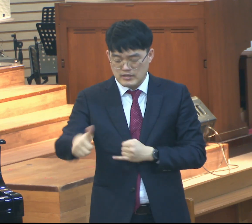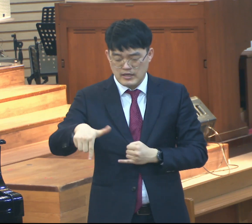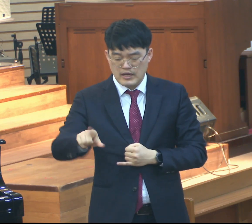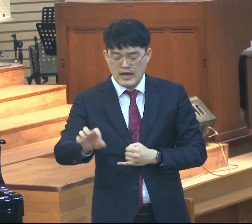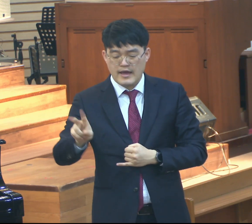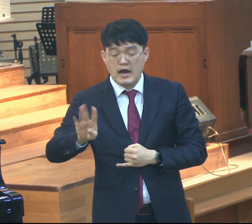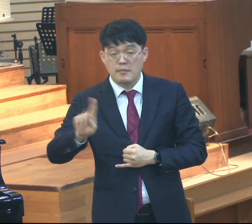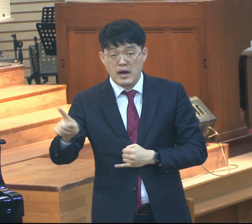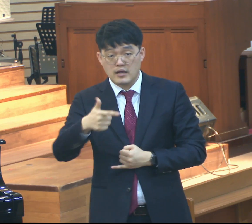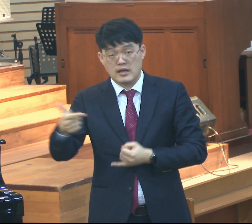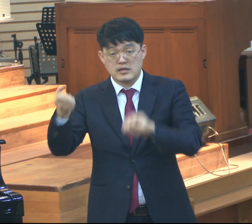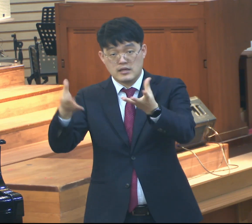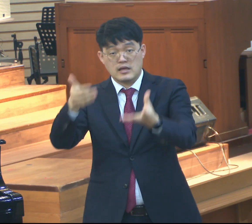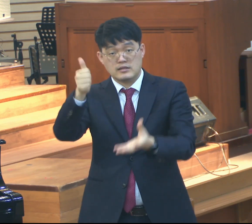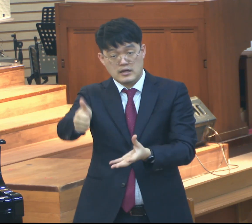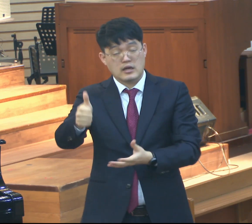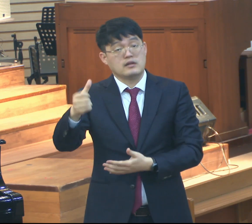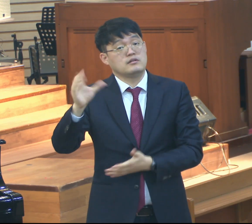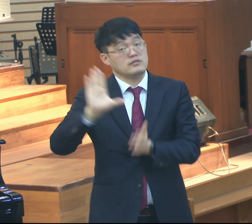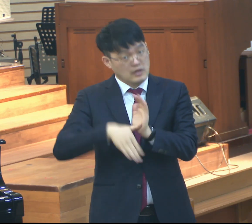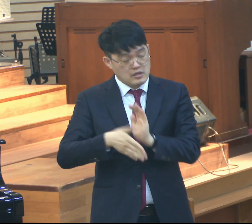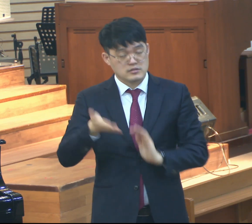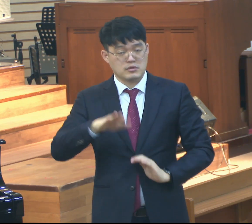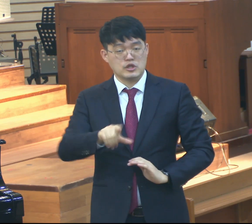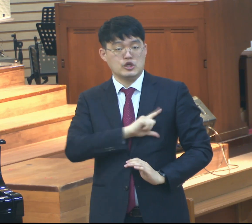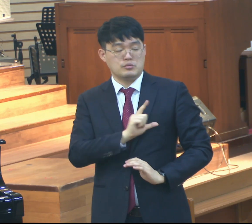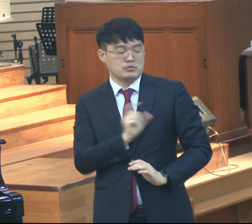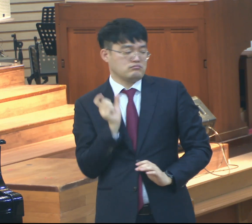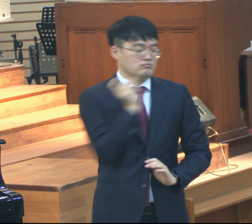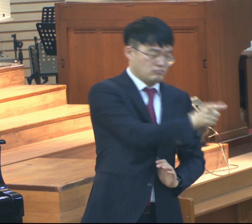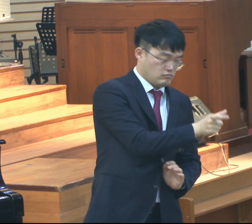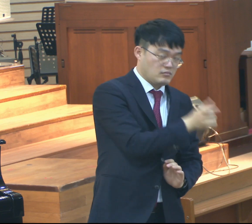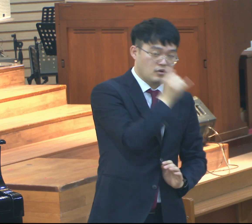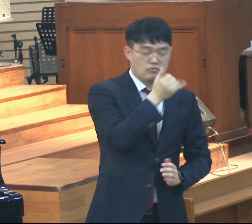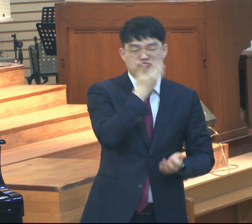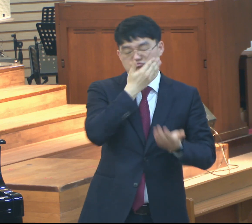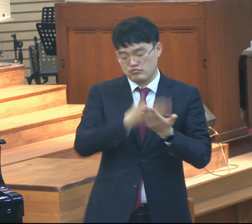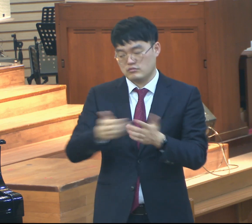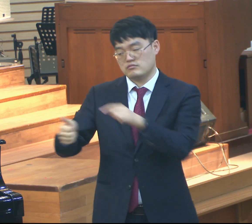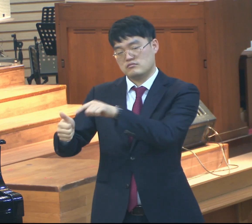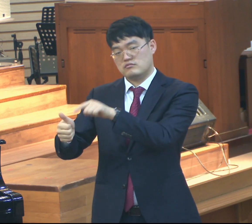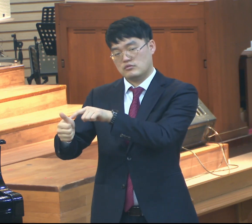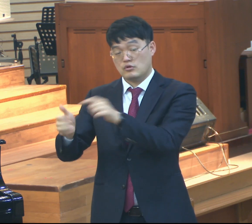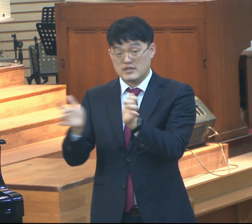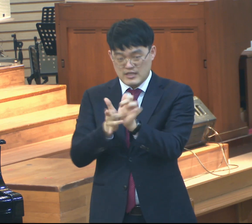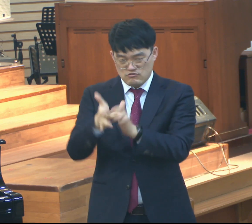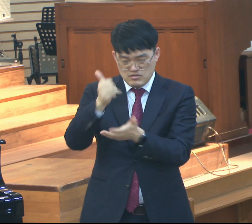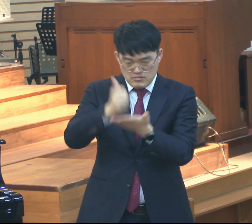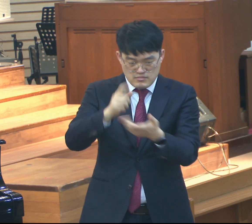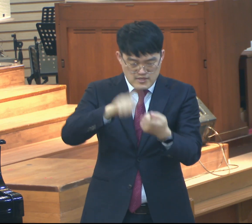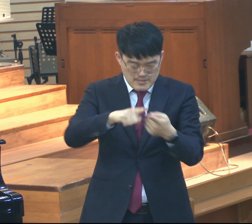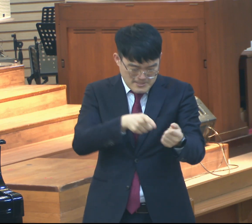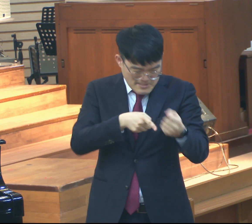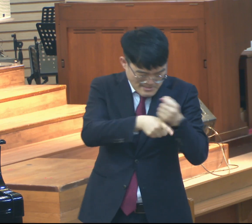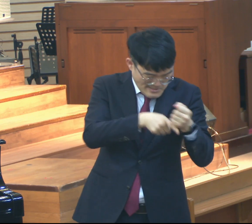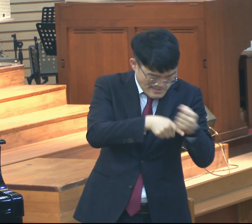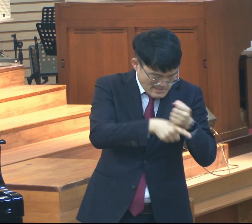그 앞에 둔 기록이고요. 예수님이 신문 받는 자리에도 제일 먼저 앞성에서 데려간